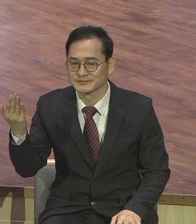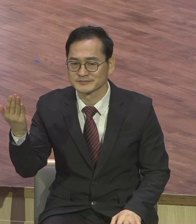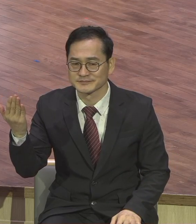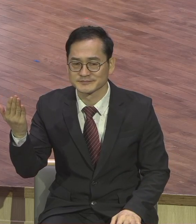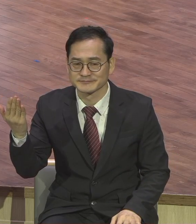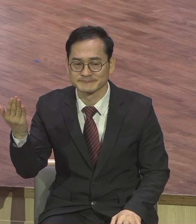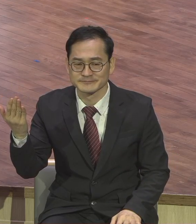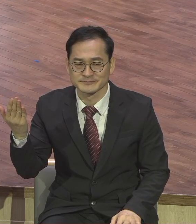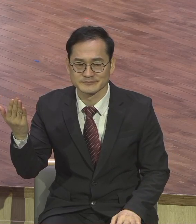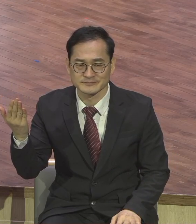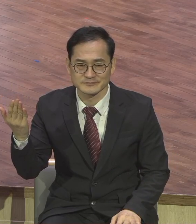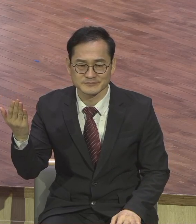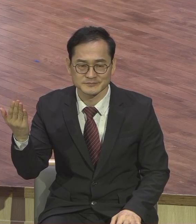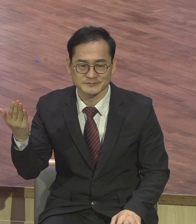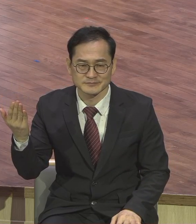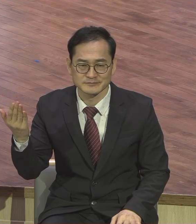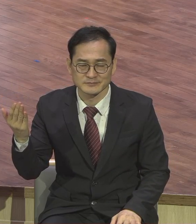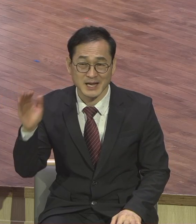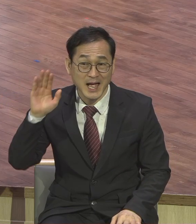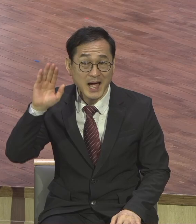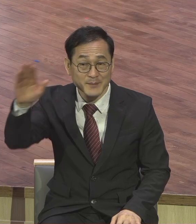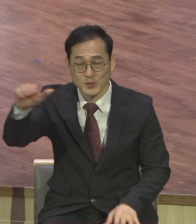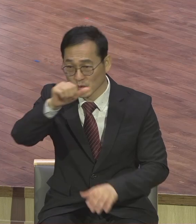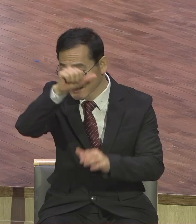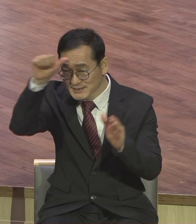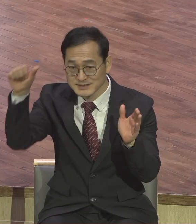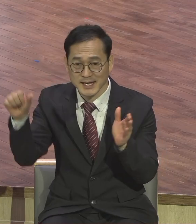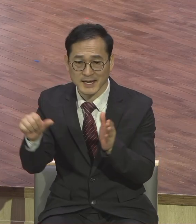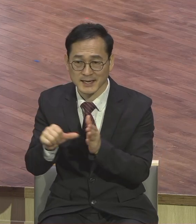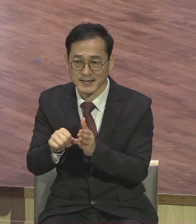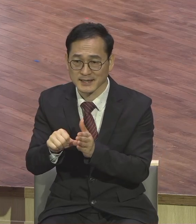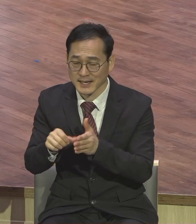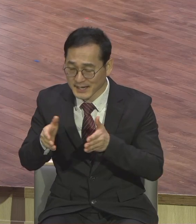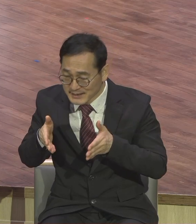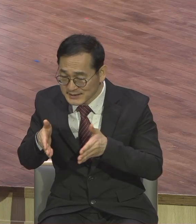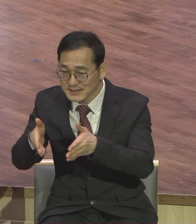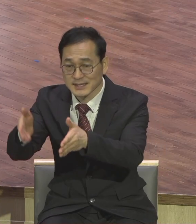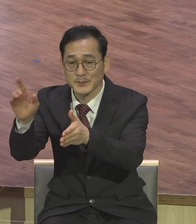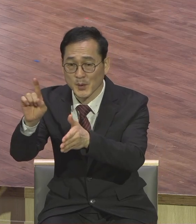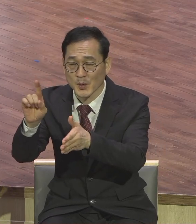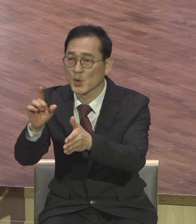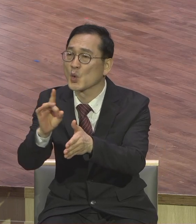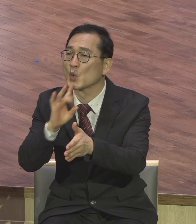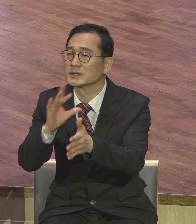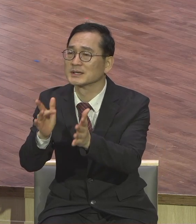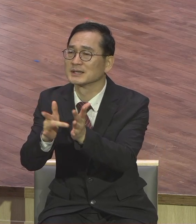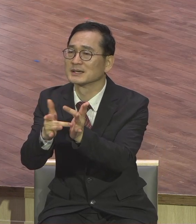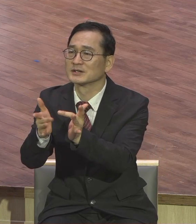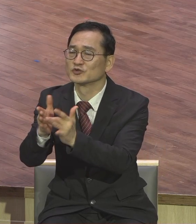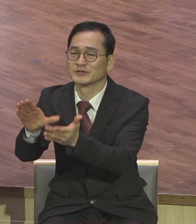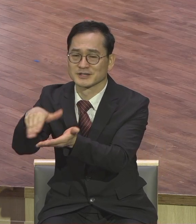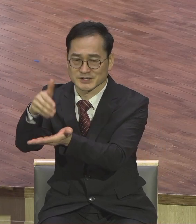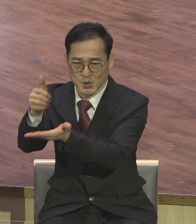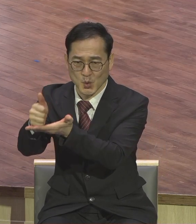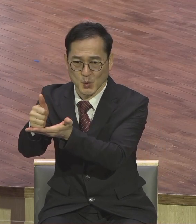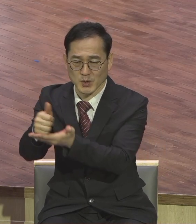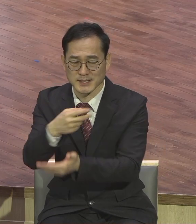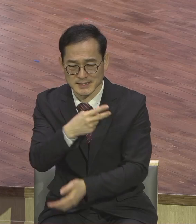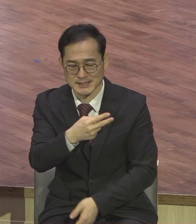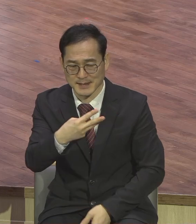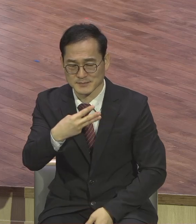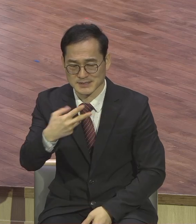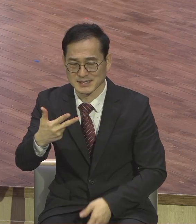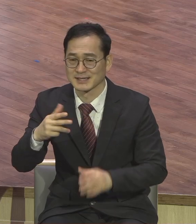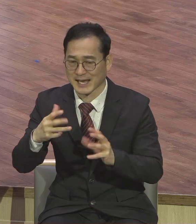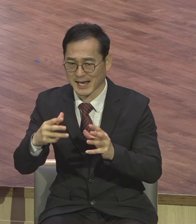늘 우리 이제부터 남은 인생의 방향이 뭐냐? 오직 그리스도로 237 나라 5천 종족 향해서 가는